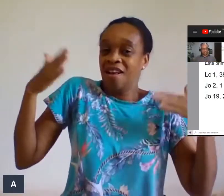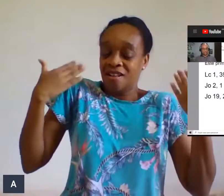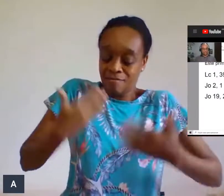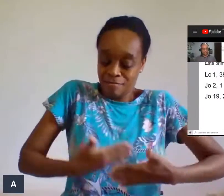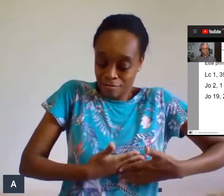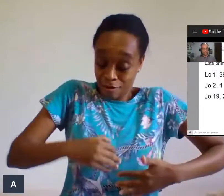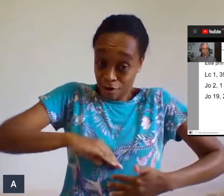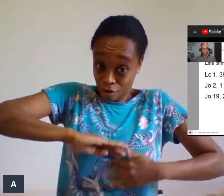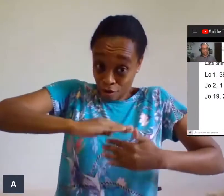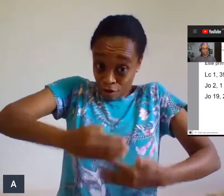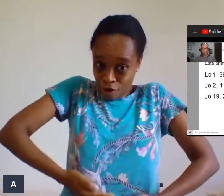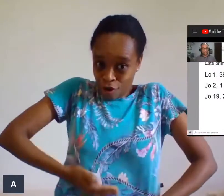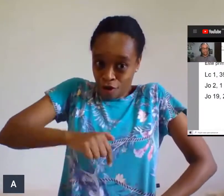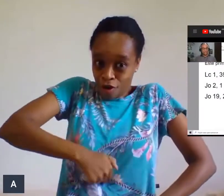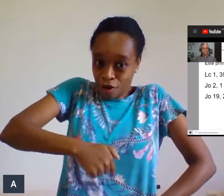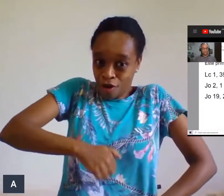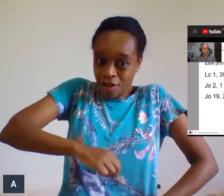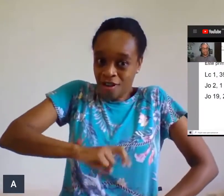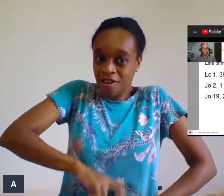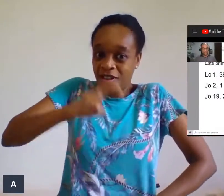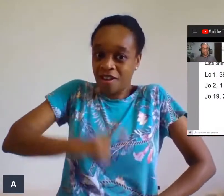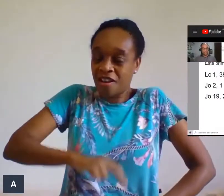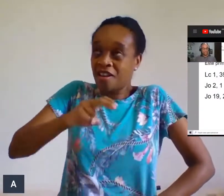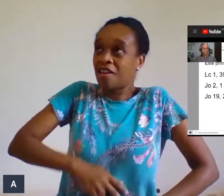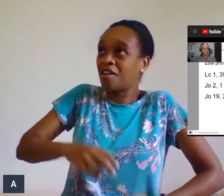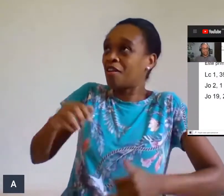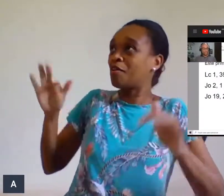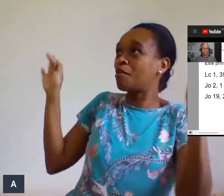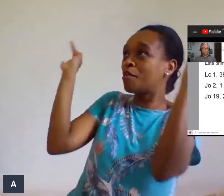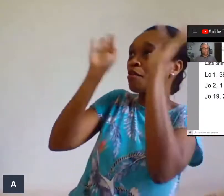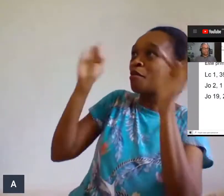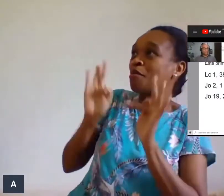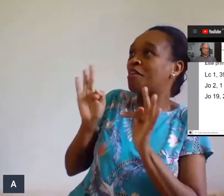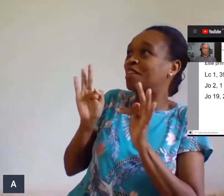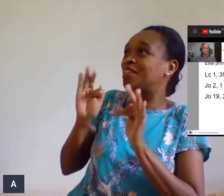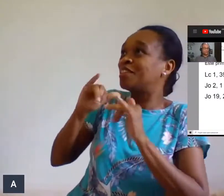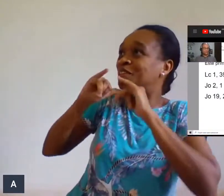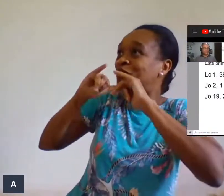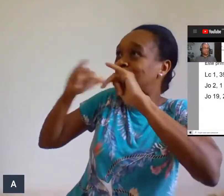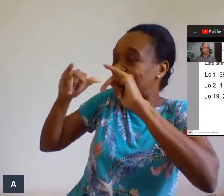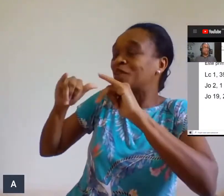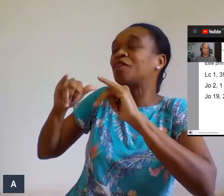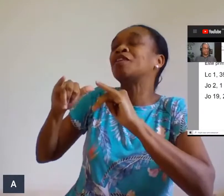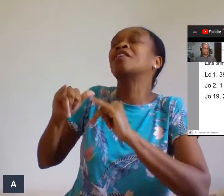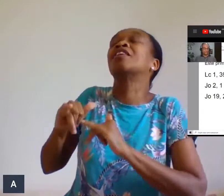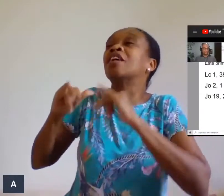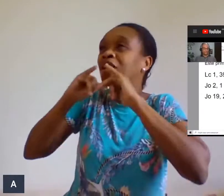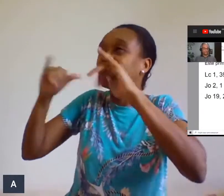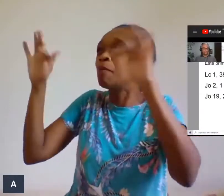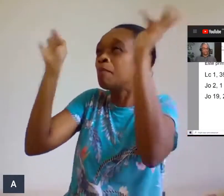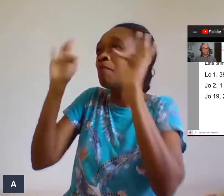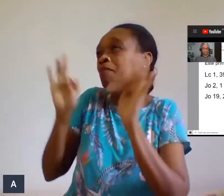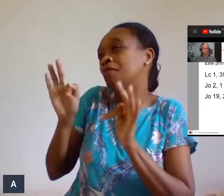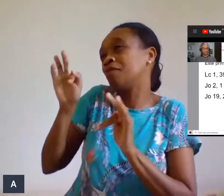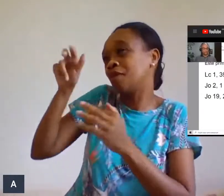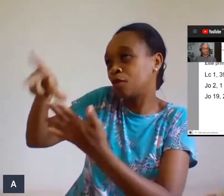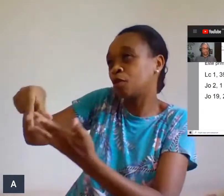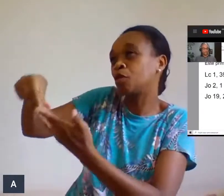grande grito exclamou: Bendita és tu entre as mulheres e bendito o fruto do teu ventre.